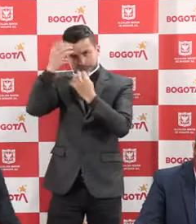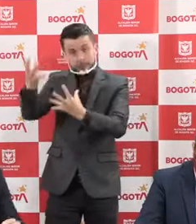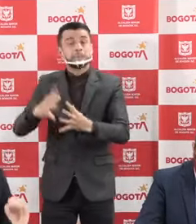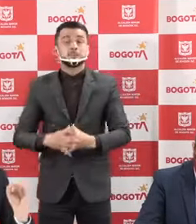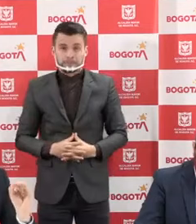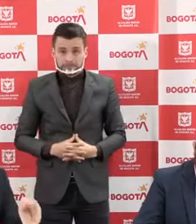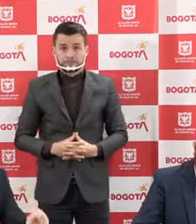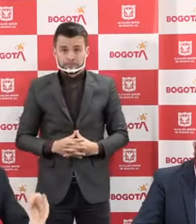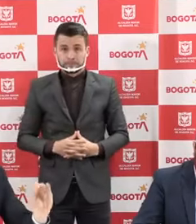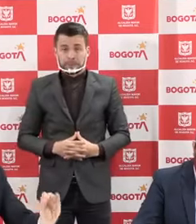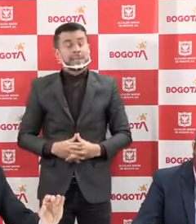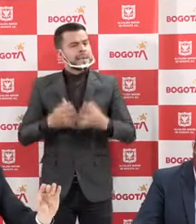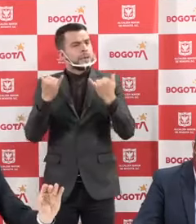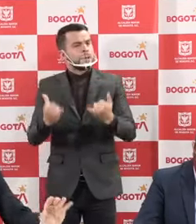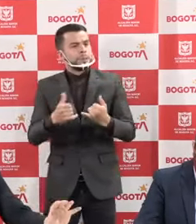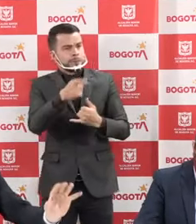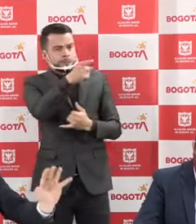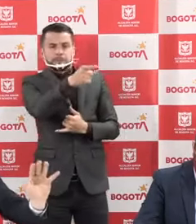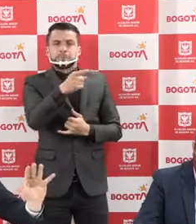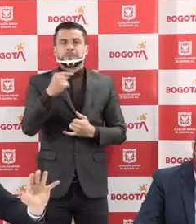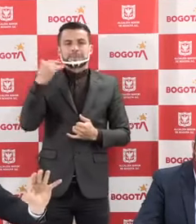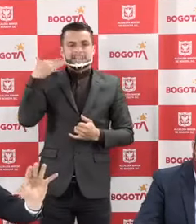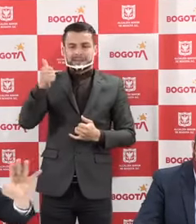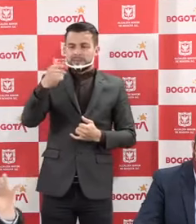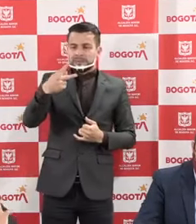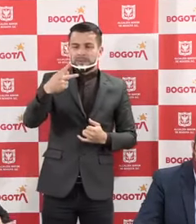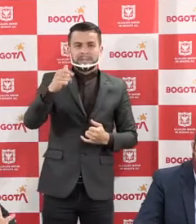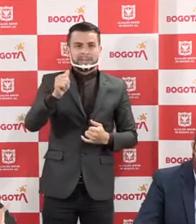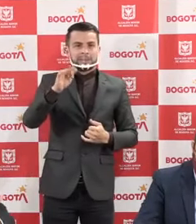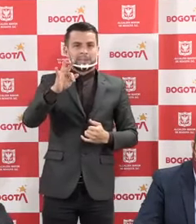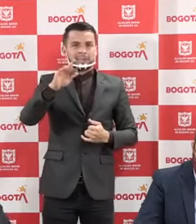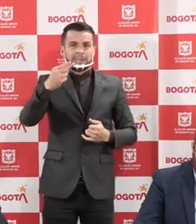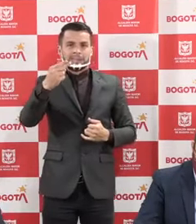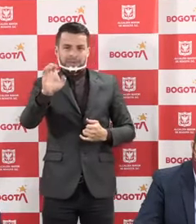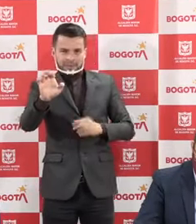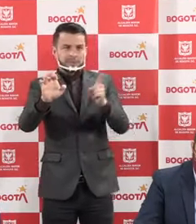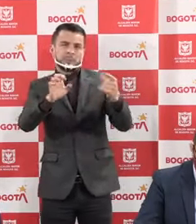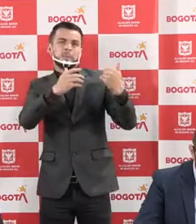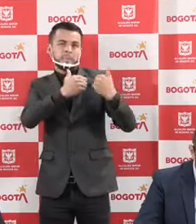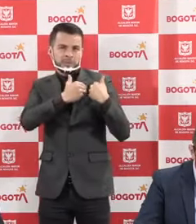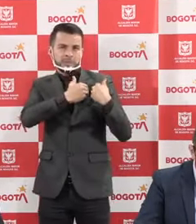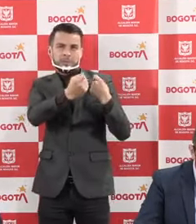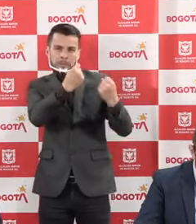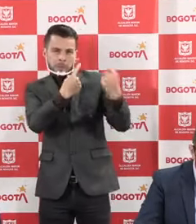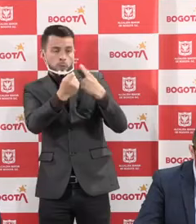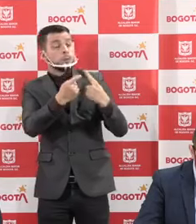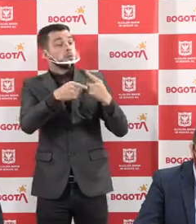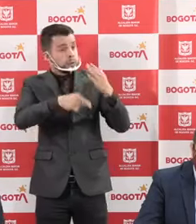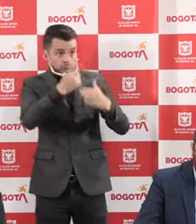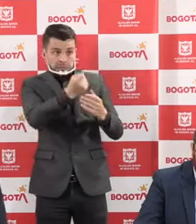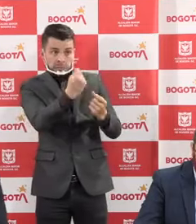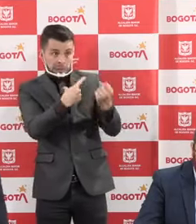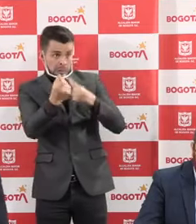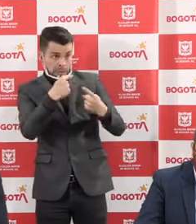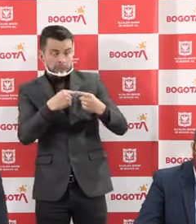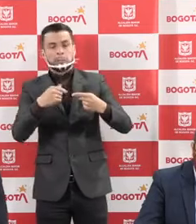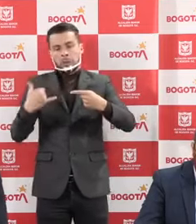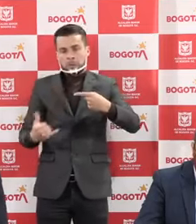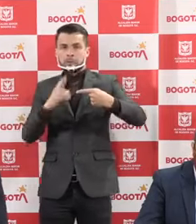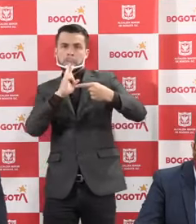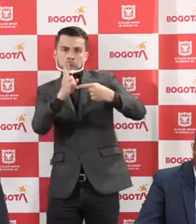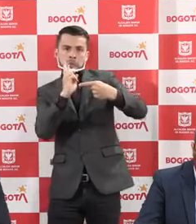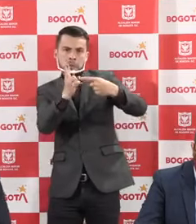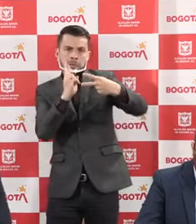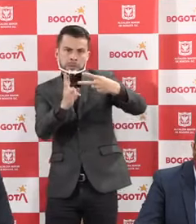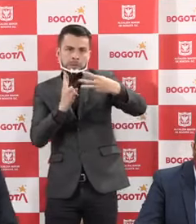responder preguntas específicas sobre las modificaciones y sobre cada una de las disposiciones por sector económico y